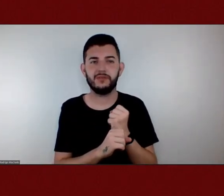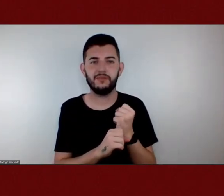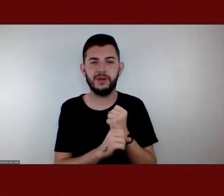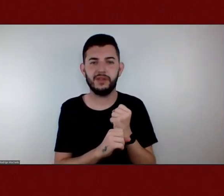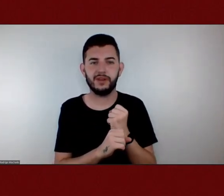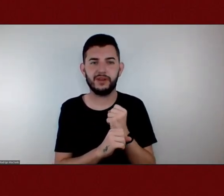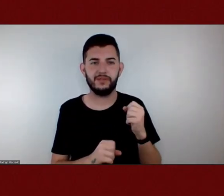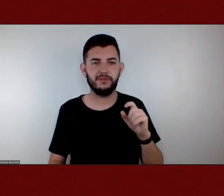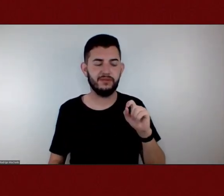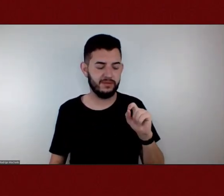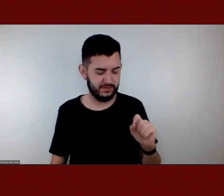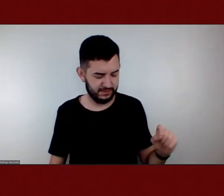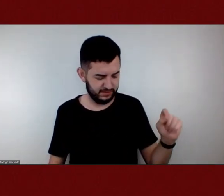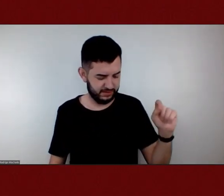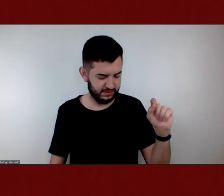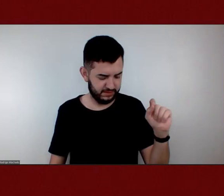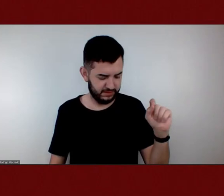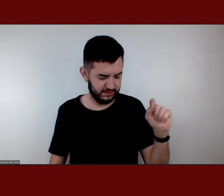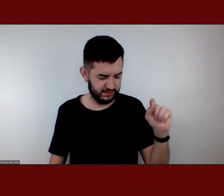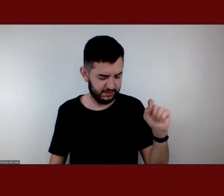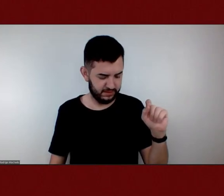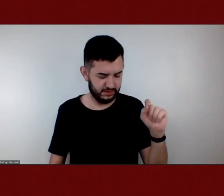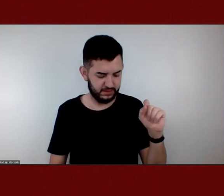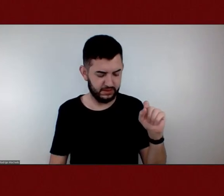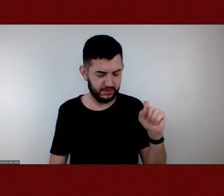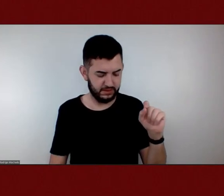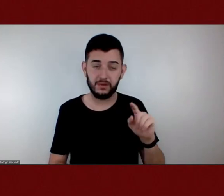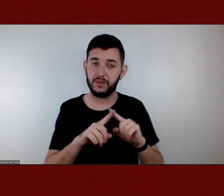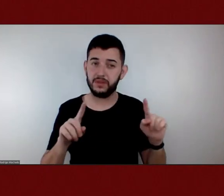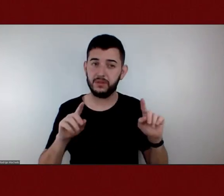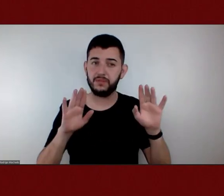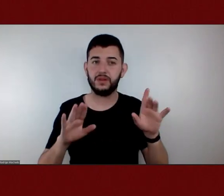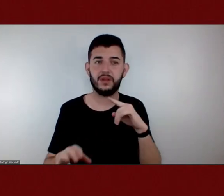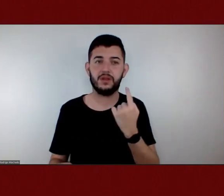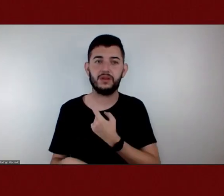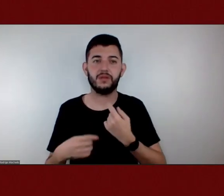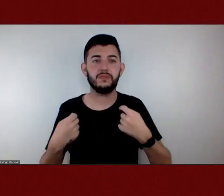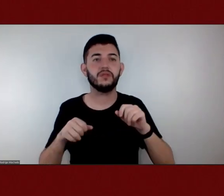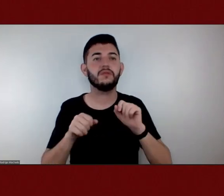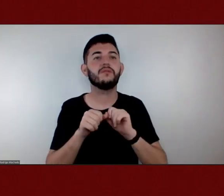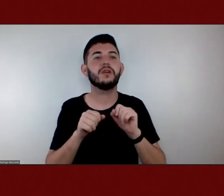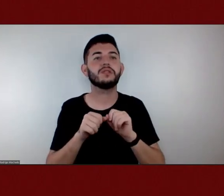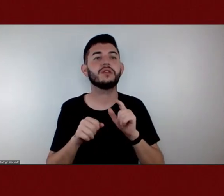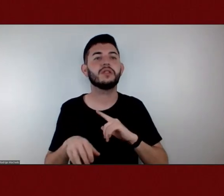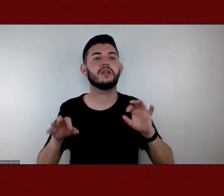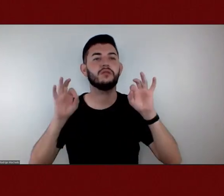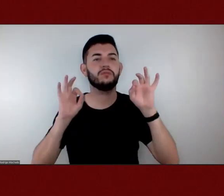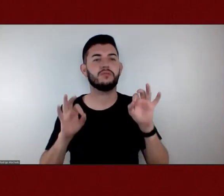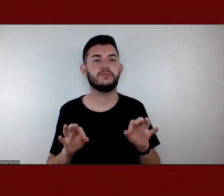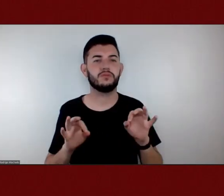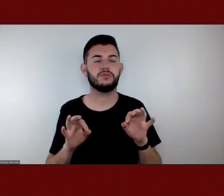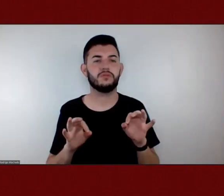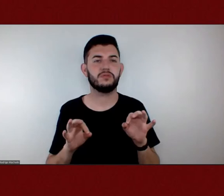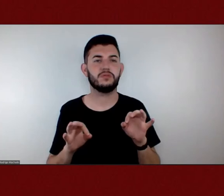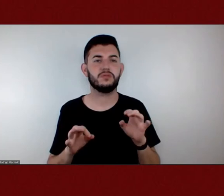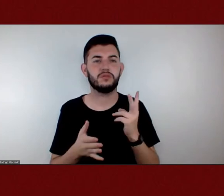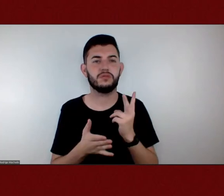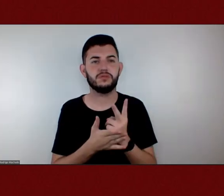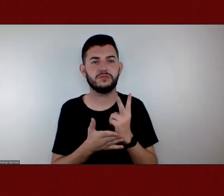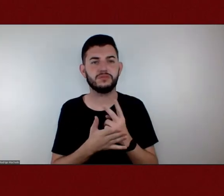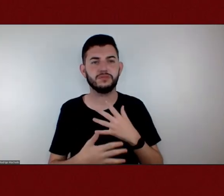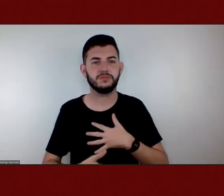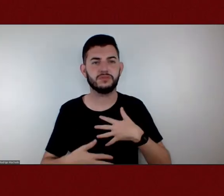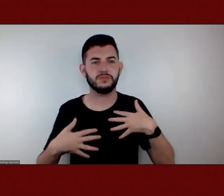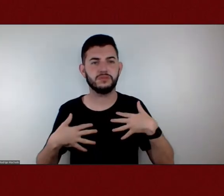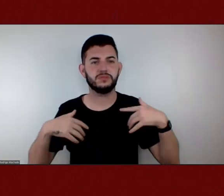bem diferentes do que foi. Mas a gente tem que fazer com a mesma dignidade, com o mesmo orgulho e